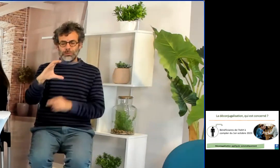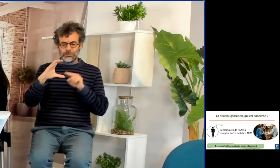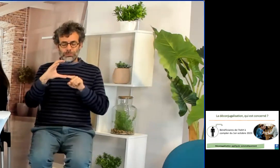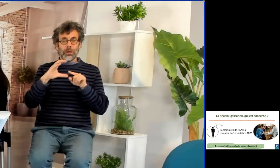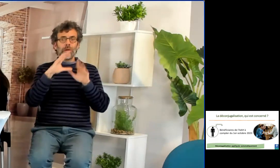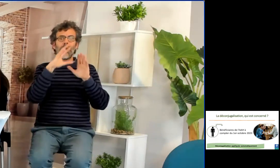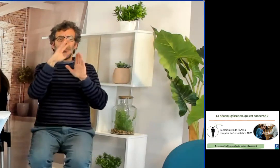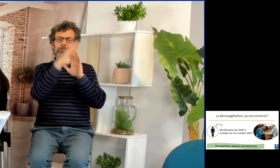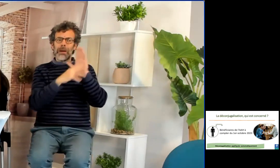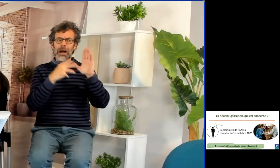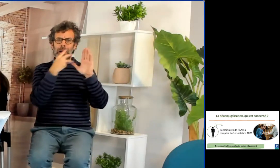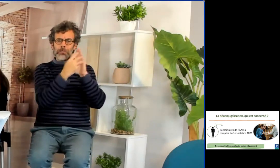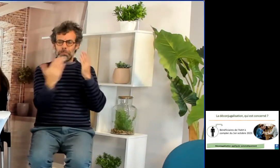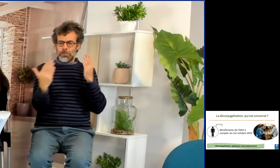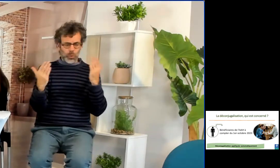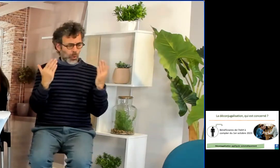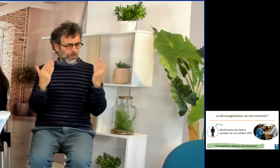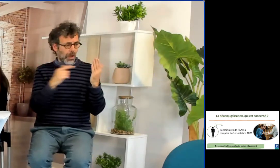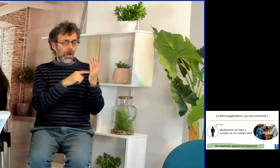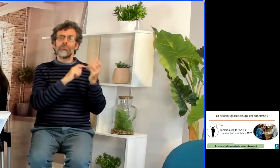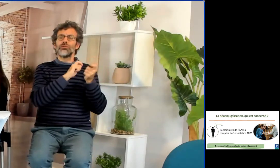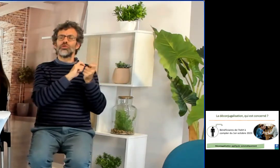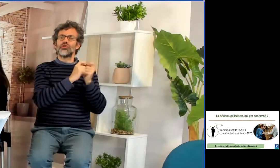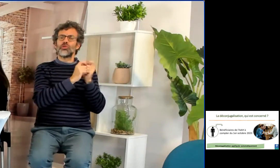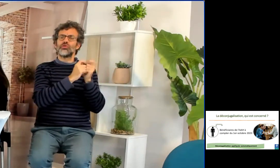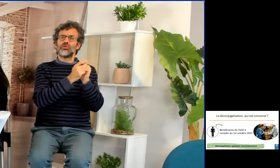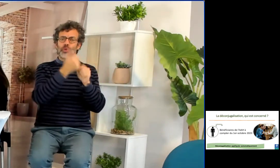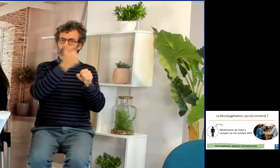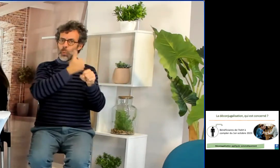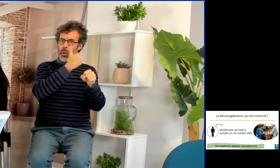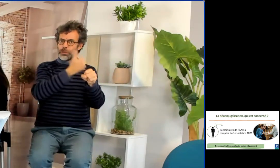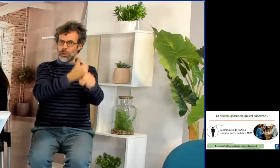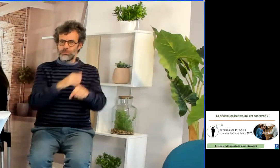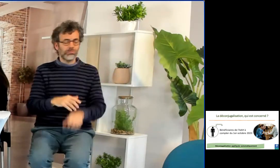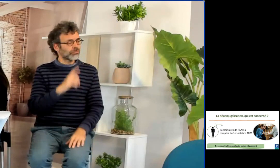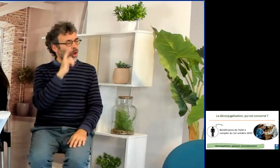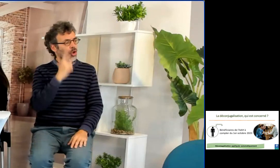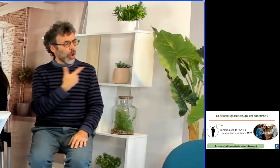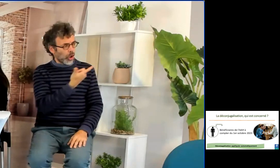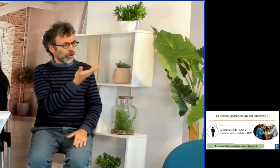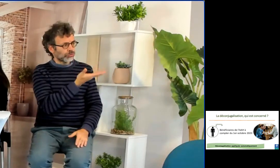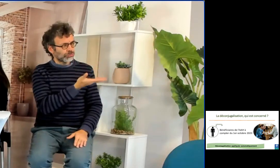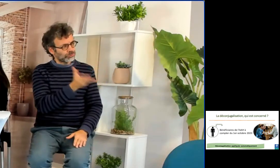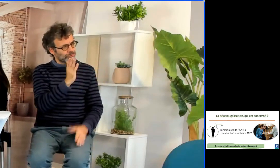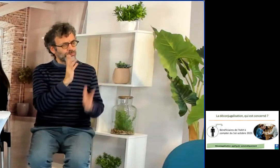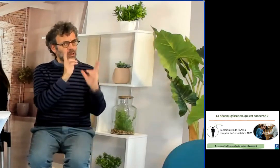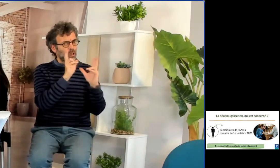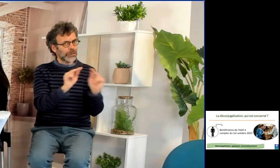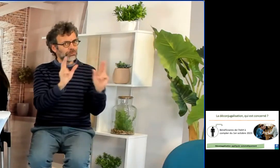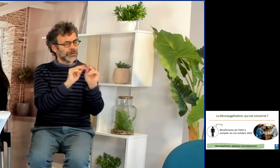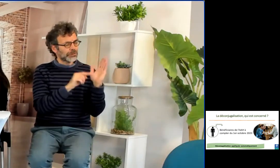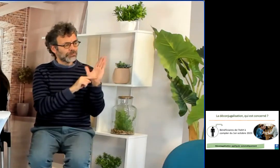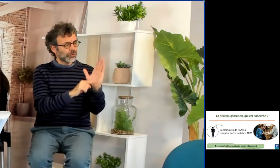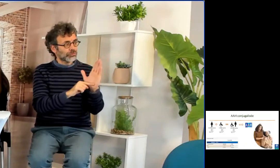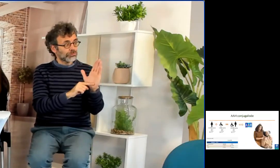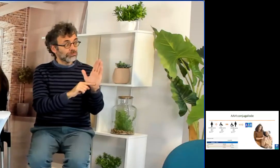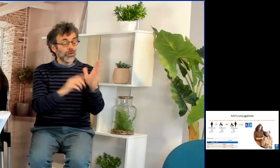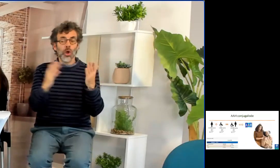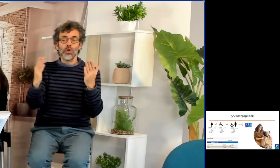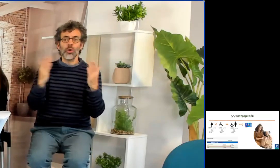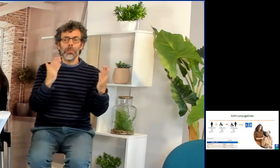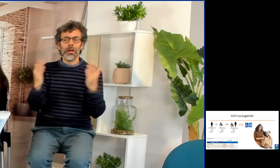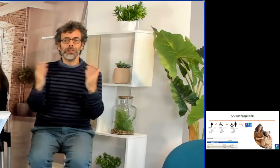change chaque année. Laure va vous donner un exemple explicatif de la comparaison des ressources à ces barèmes en